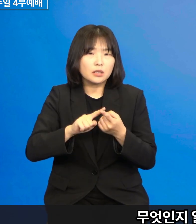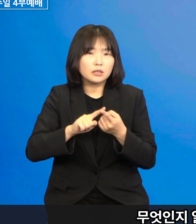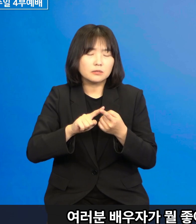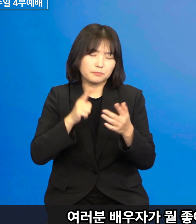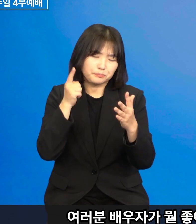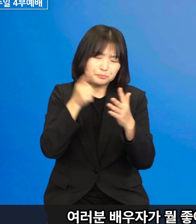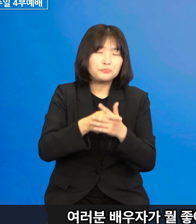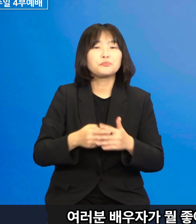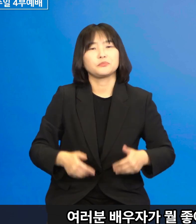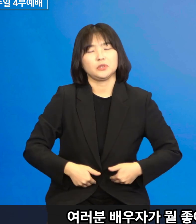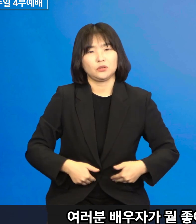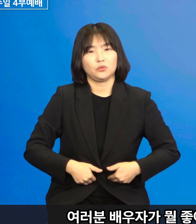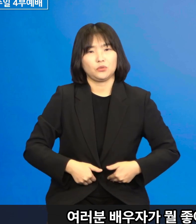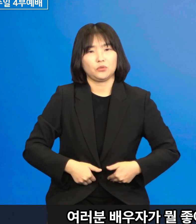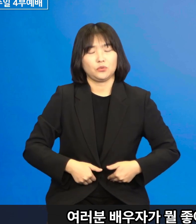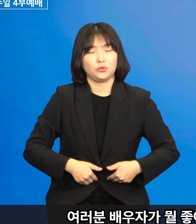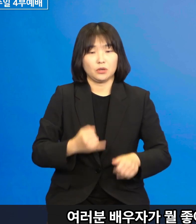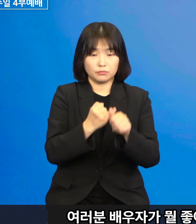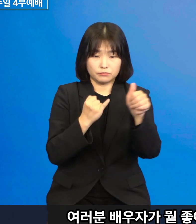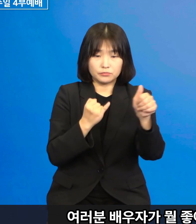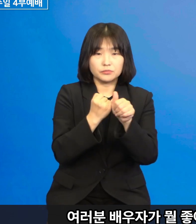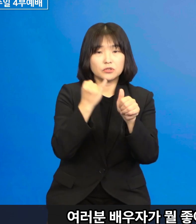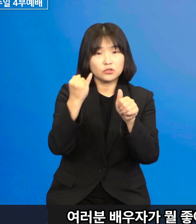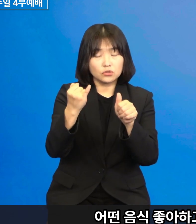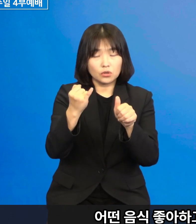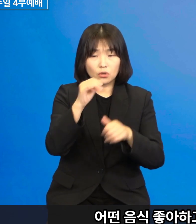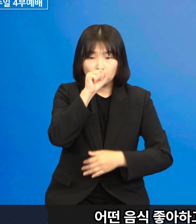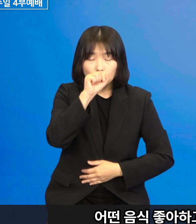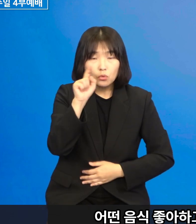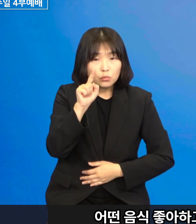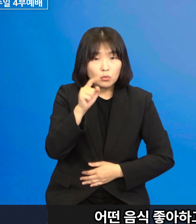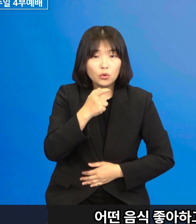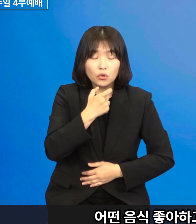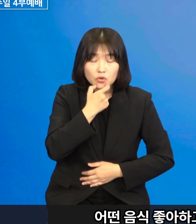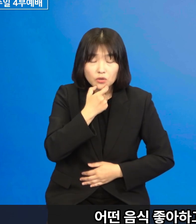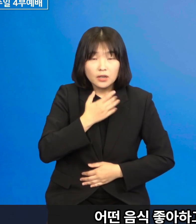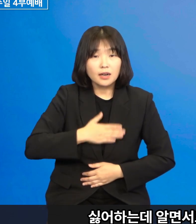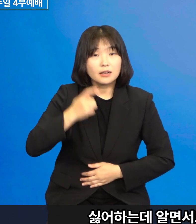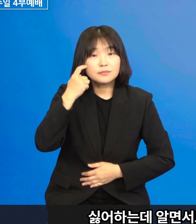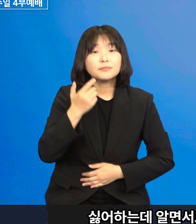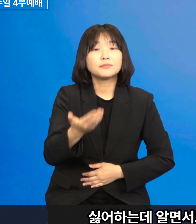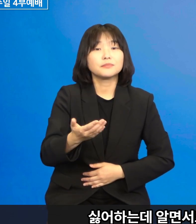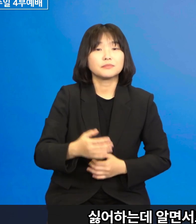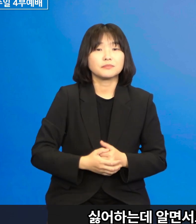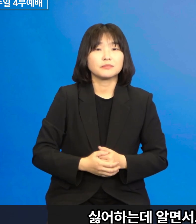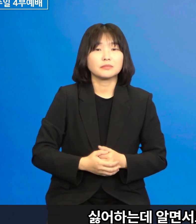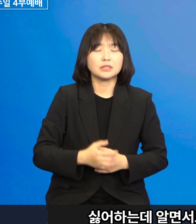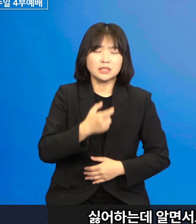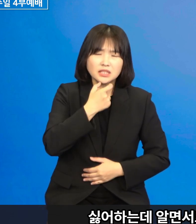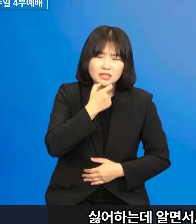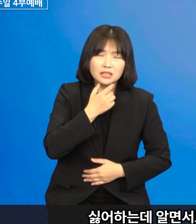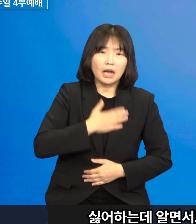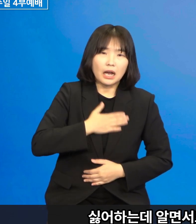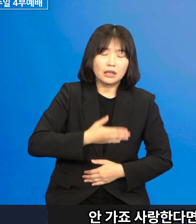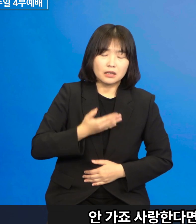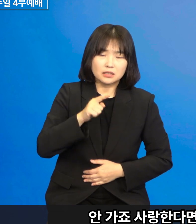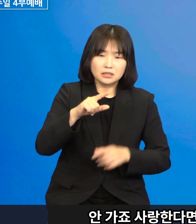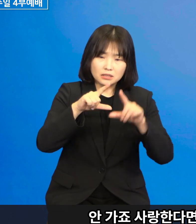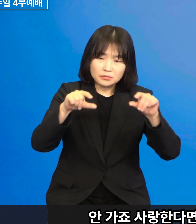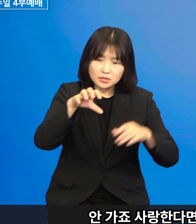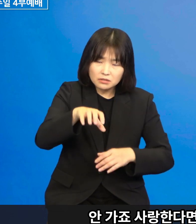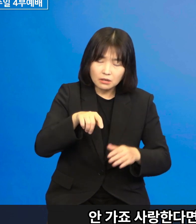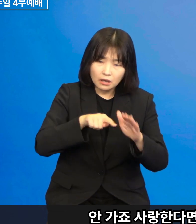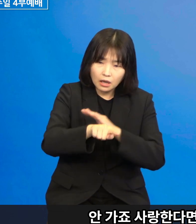되잖아요. 여러분, 배우자가 뭘 좋아하고 싫어하는지 아십니까? 어떤 음식 좋아하고 싫어하는지 아십니까? 싫어하는데 알면서도 그 음식점 가지겠어요? 안